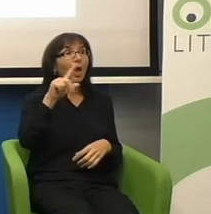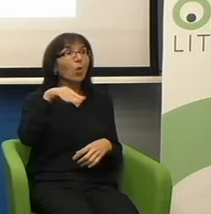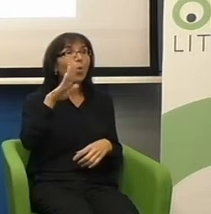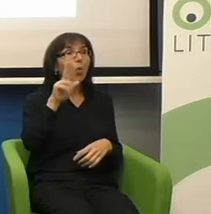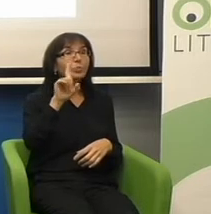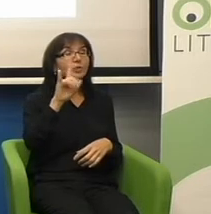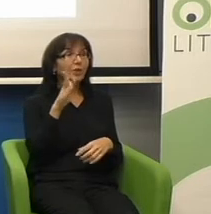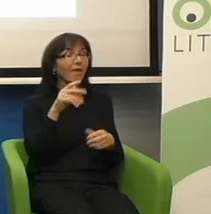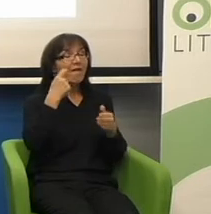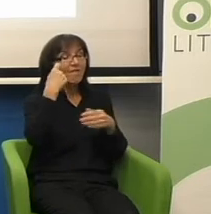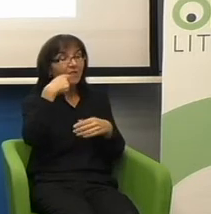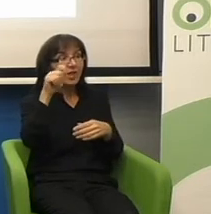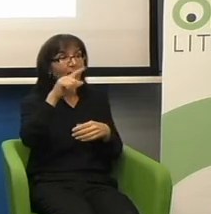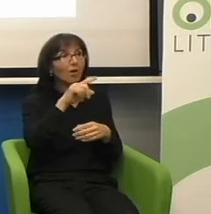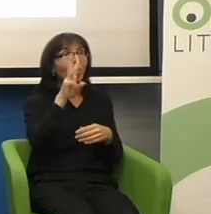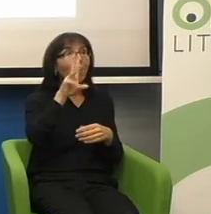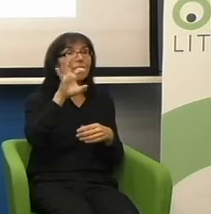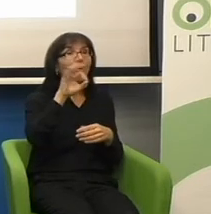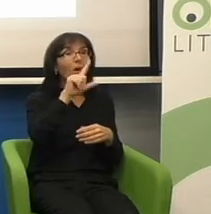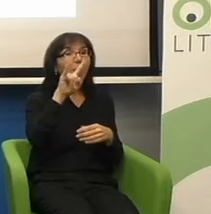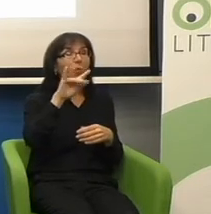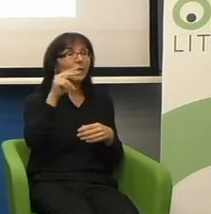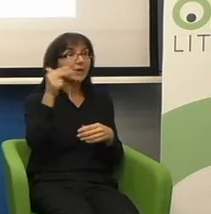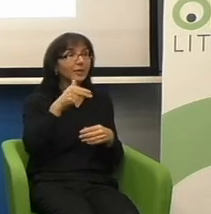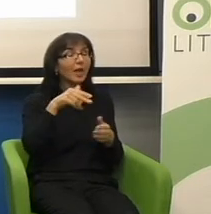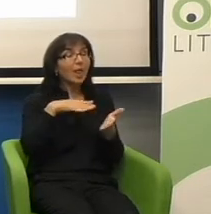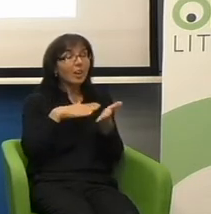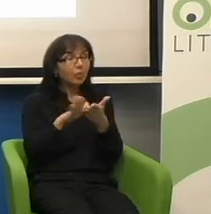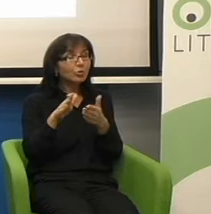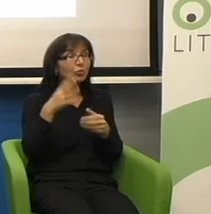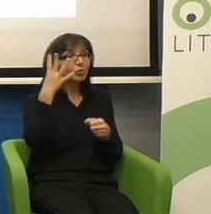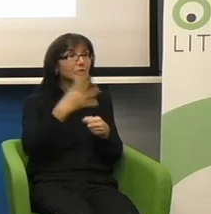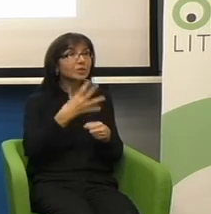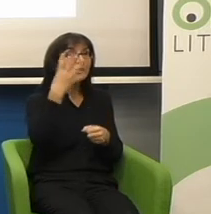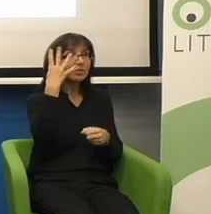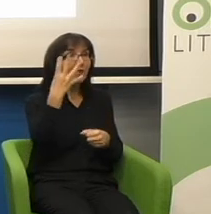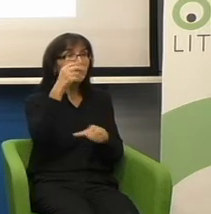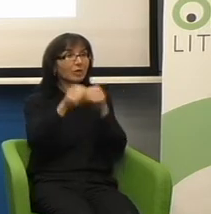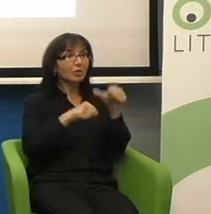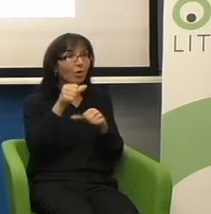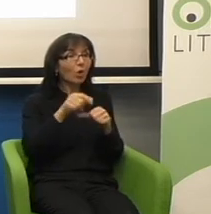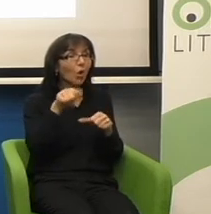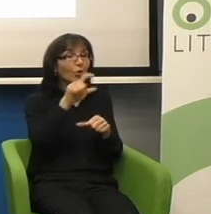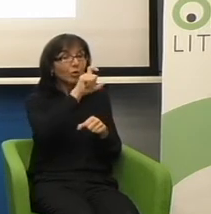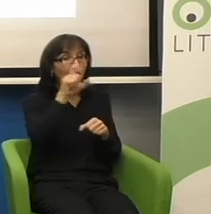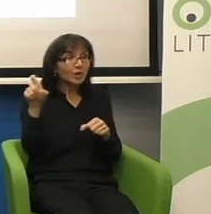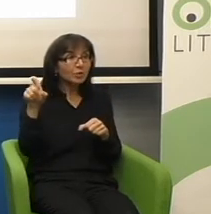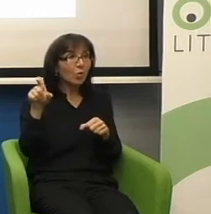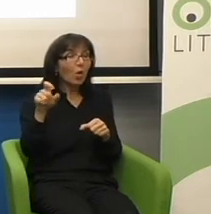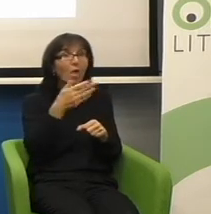z Wołynia w roku, na początku roku 1944 i od tamtego czasu straciła kontakt ze swoją